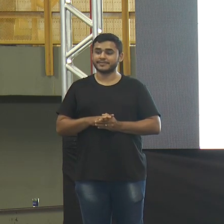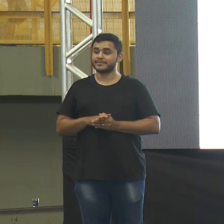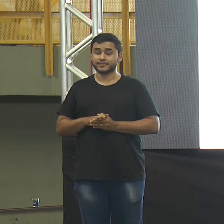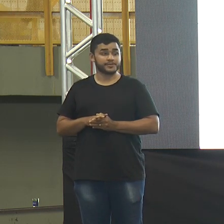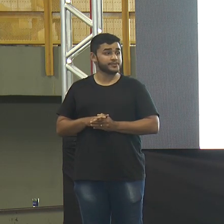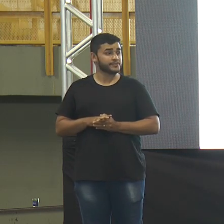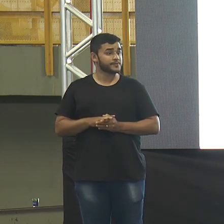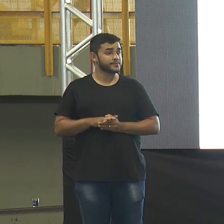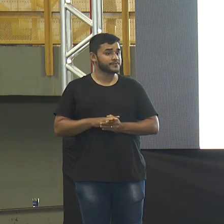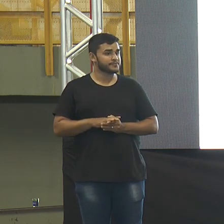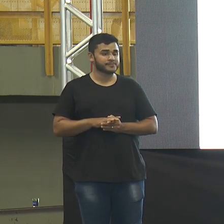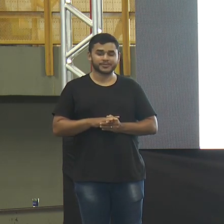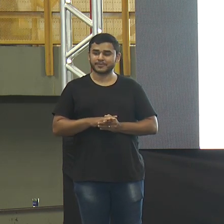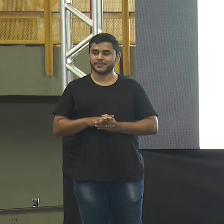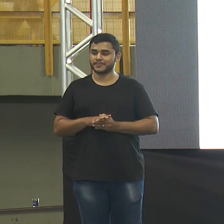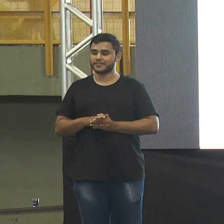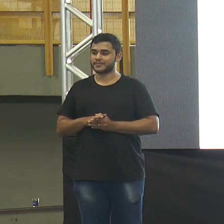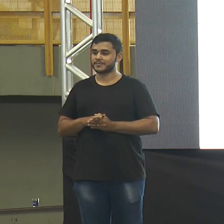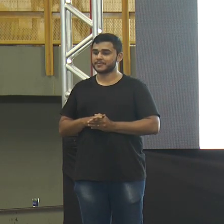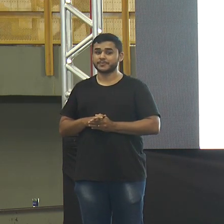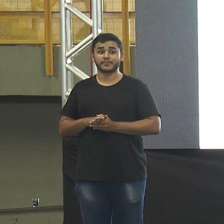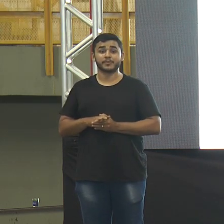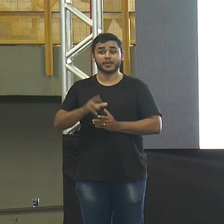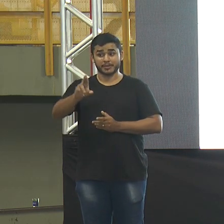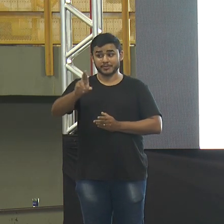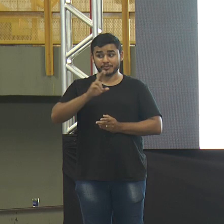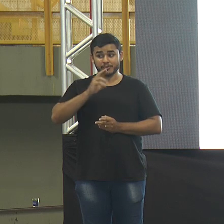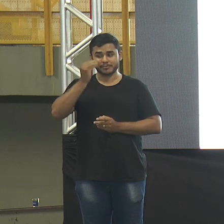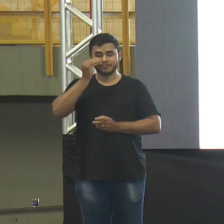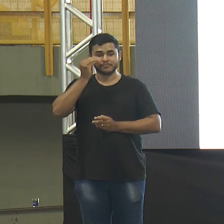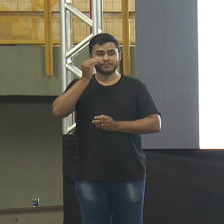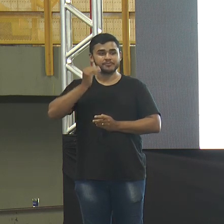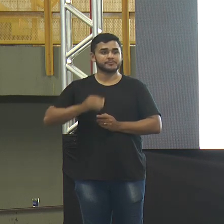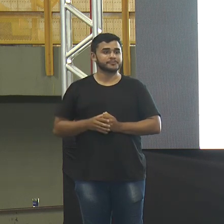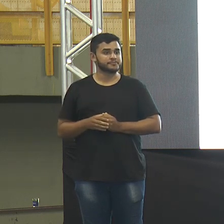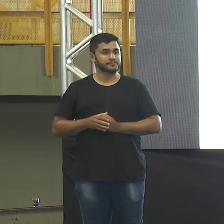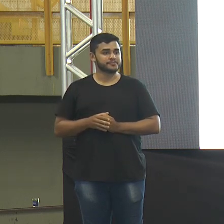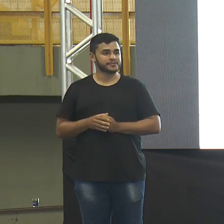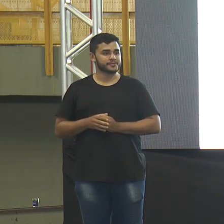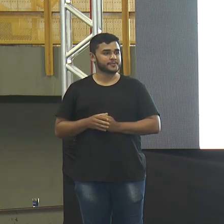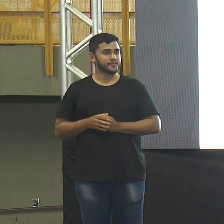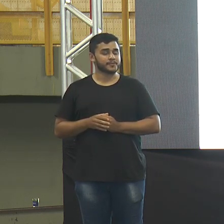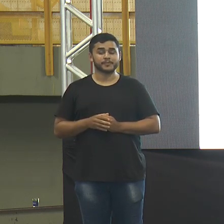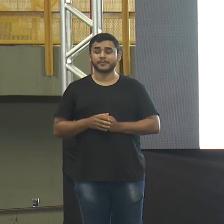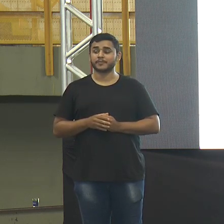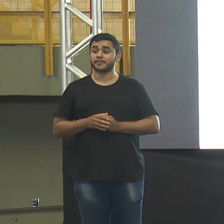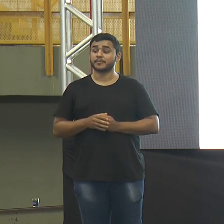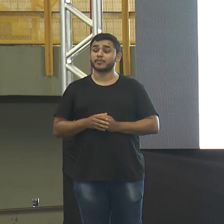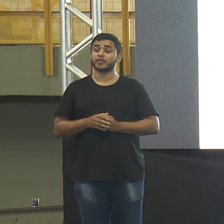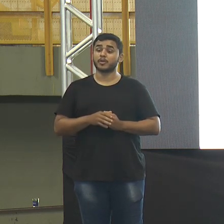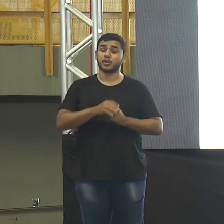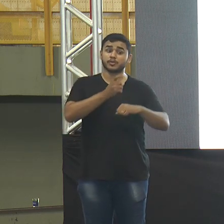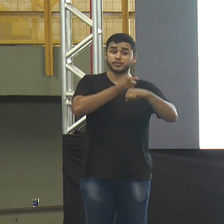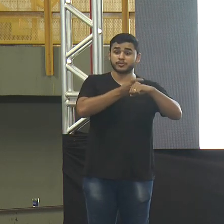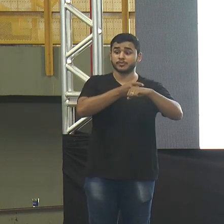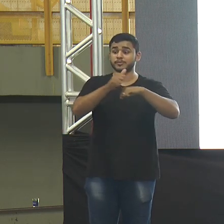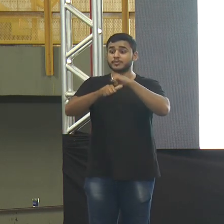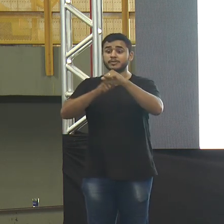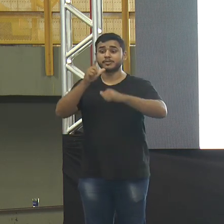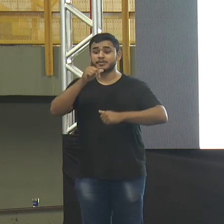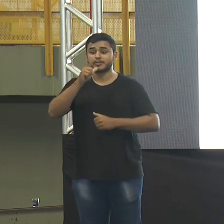vez, se eu perguntar de novo é porque a resposta é outra, beleza? Fechou? Então bora lá, ó. sólido para o líquido, endo ou